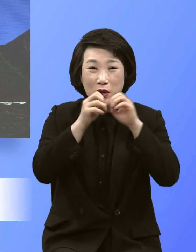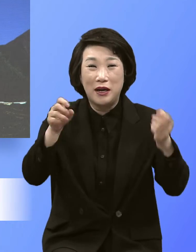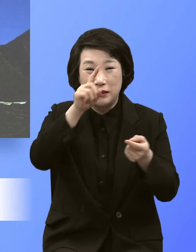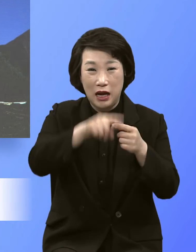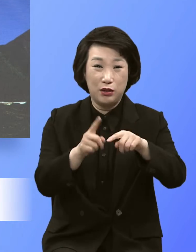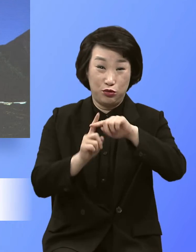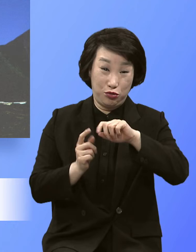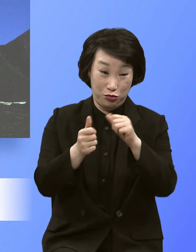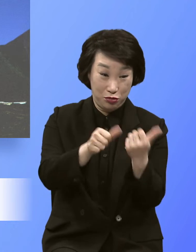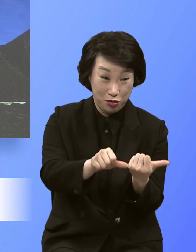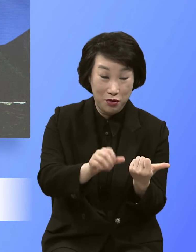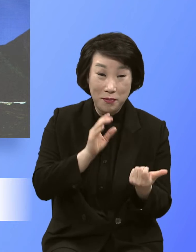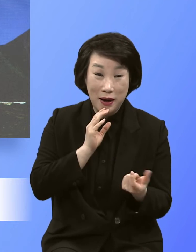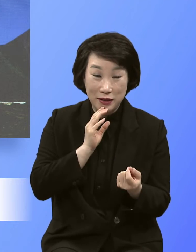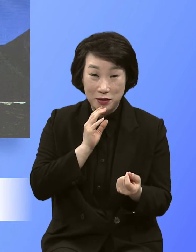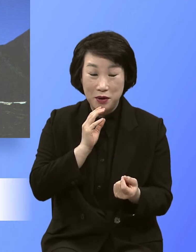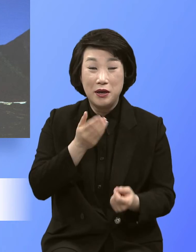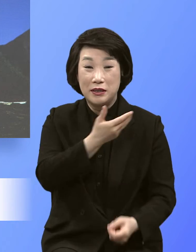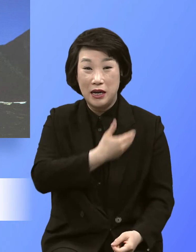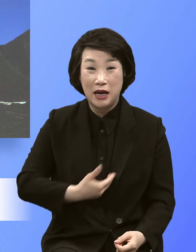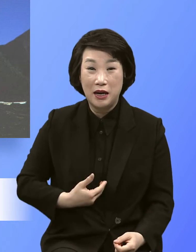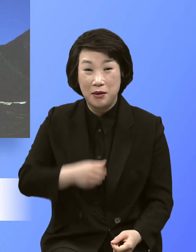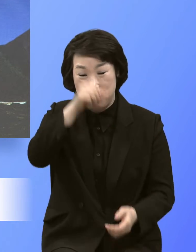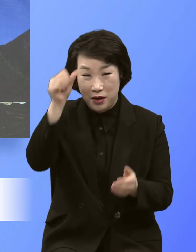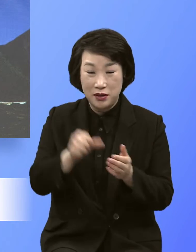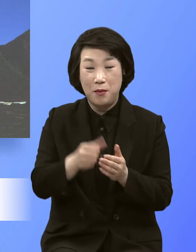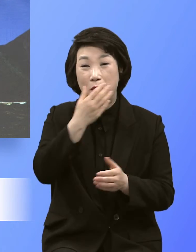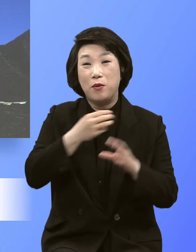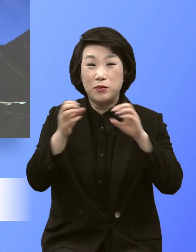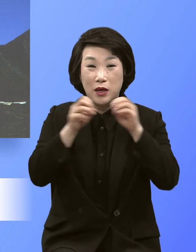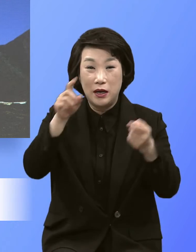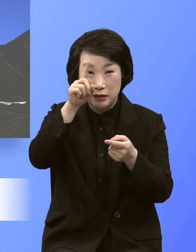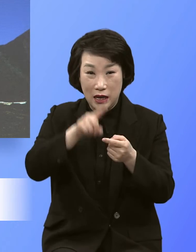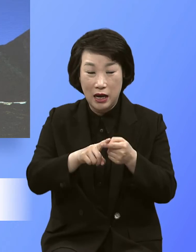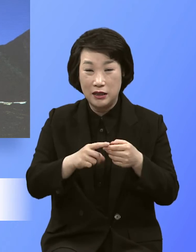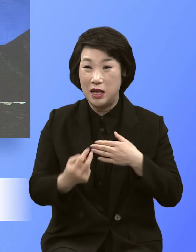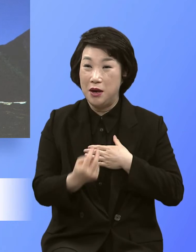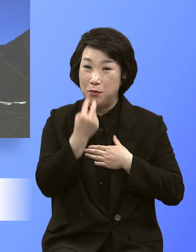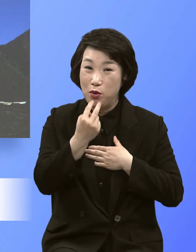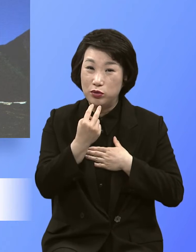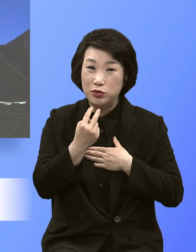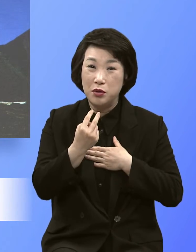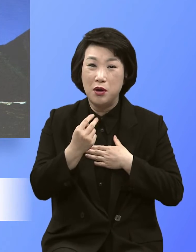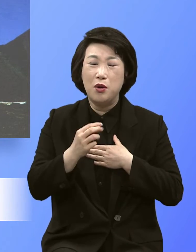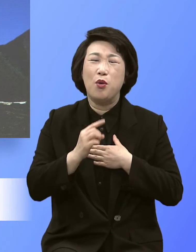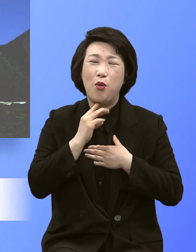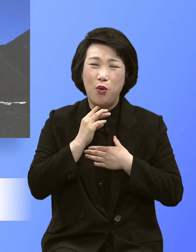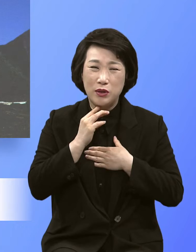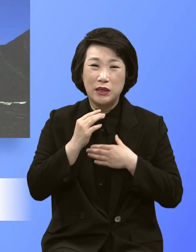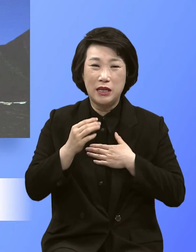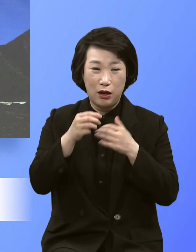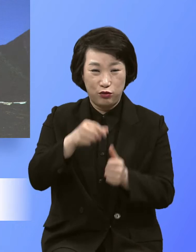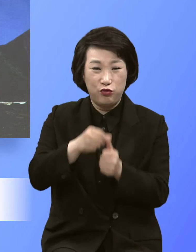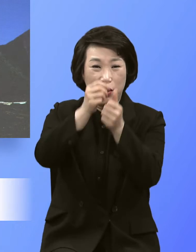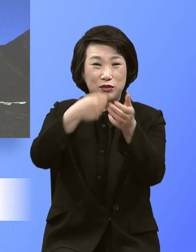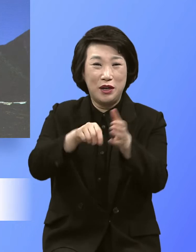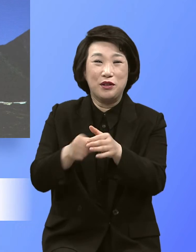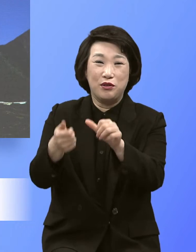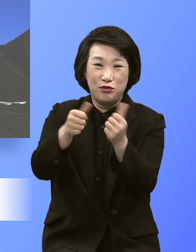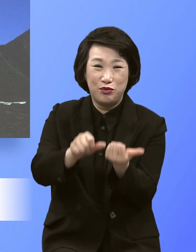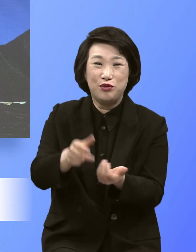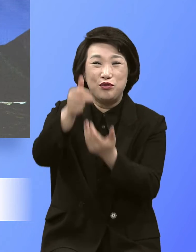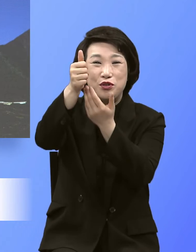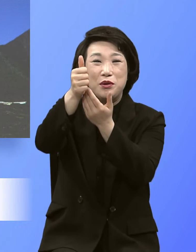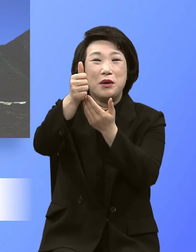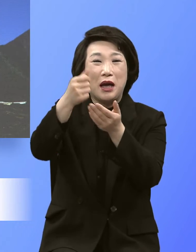순교했고, 제자들도 평생에 복음 전하다가 내 목숨을 오직 나를 위해 죽여주신 주를